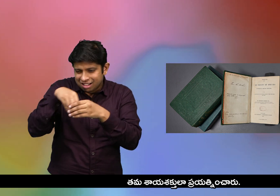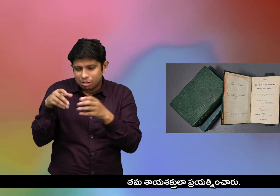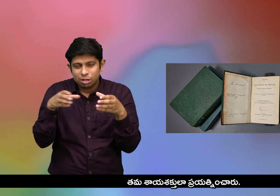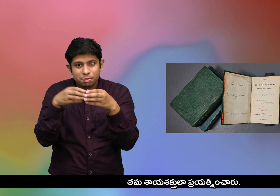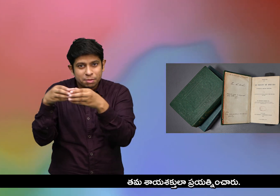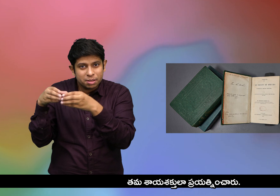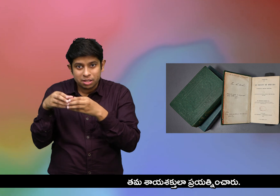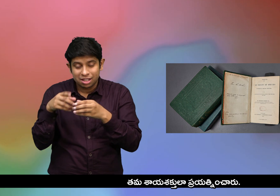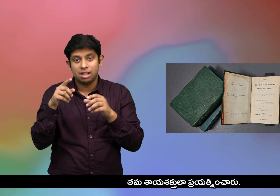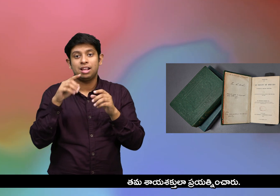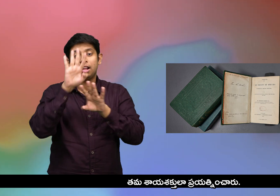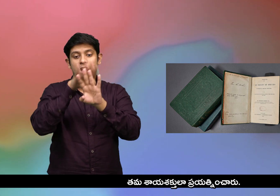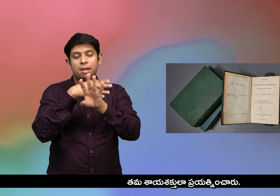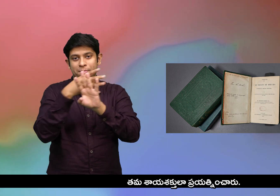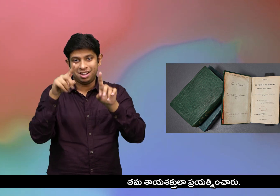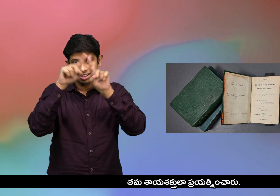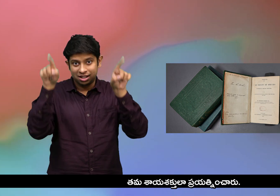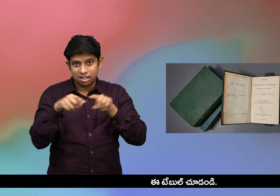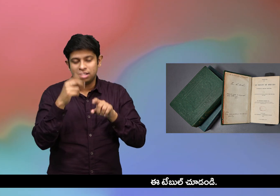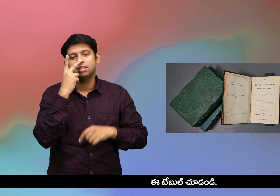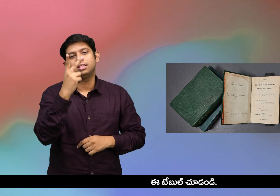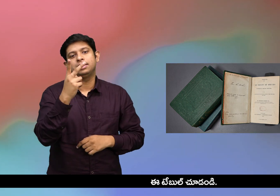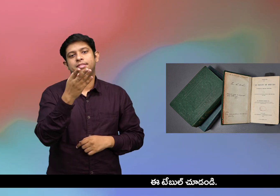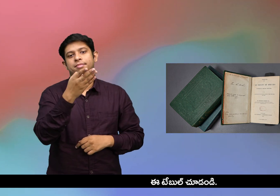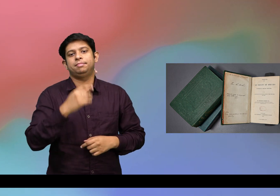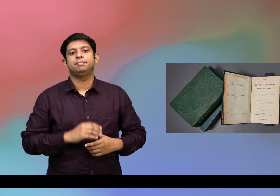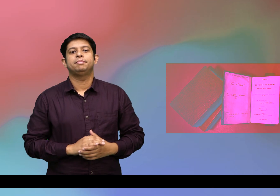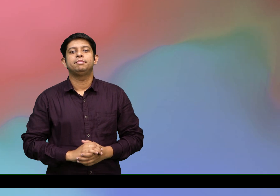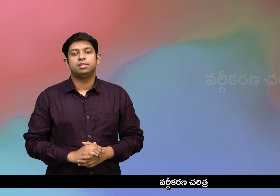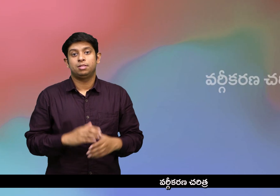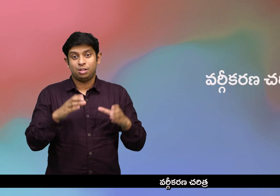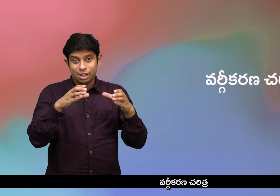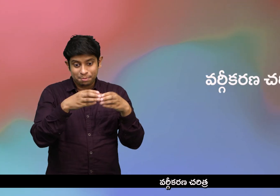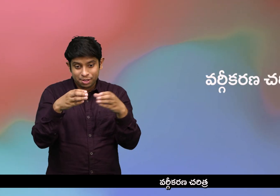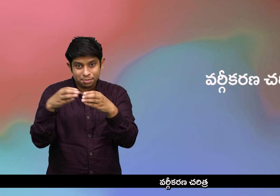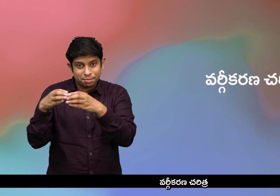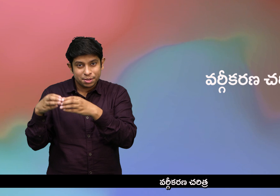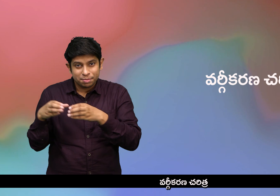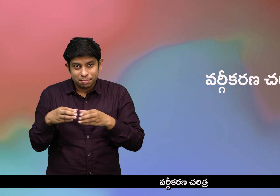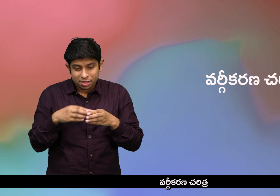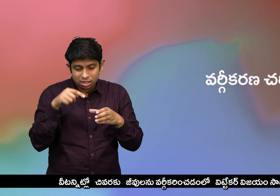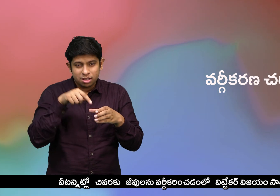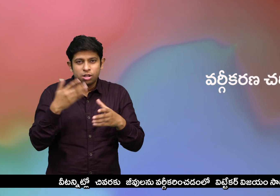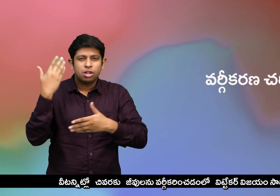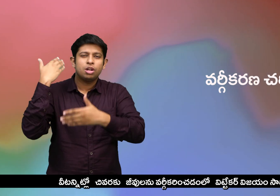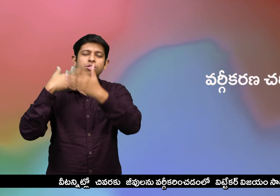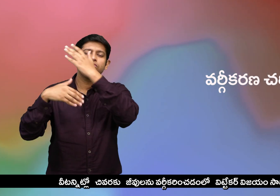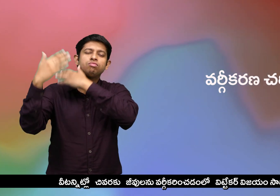శాయశక్తులా ప్రయత్నించారు. ఈ టేబుల్ చూడండి. వర్గీకరణ చరిత్ర. వీటన్నింటిలో